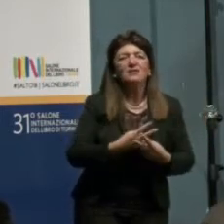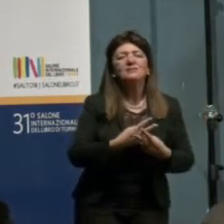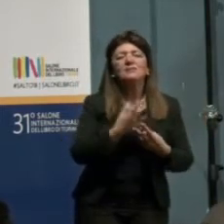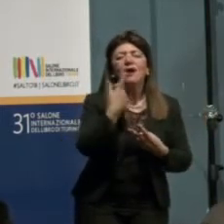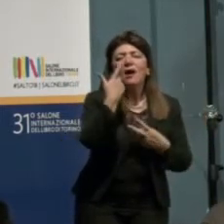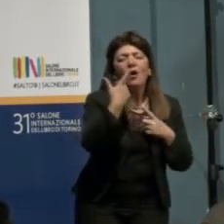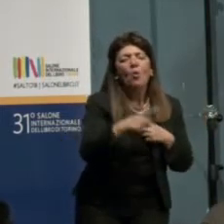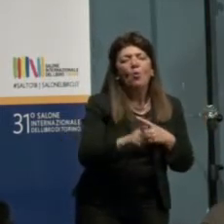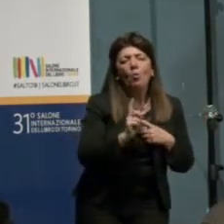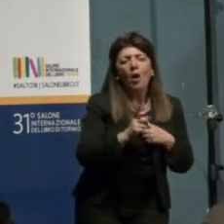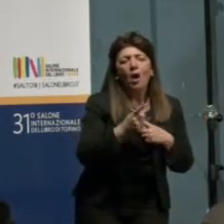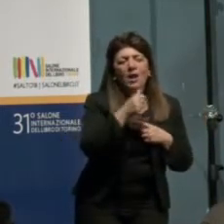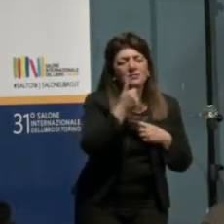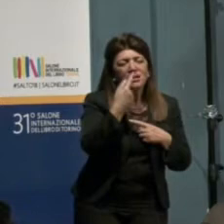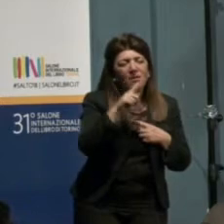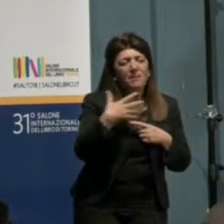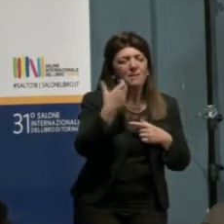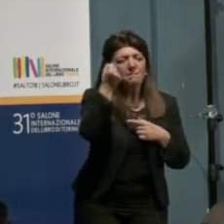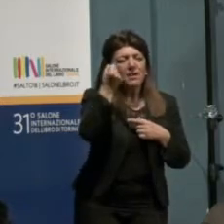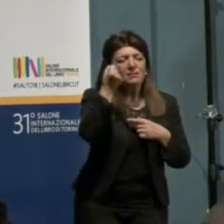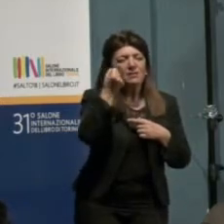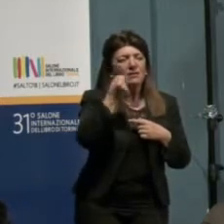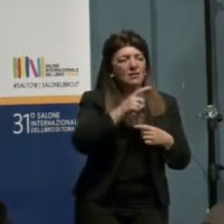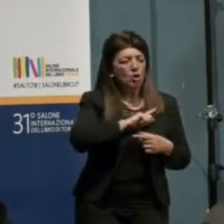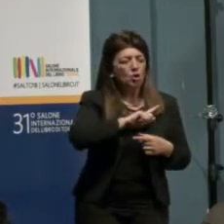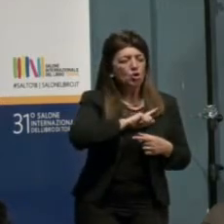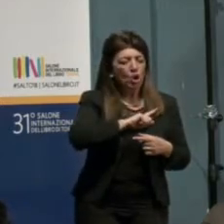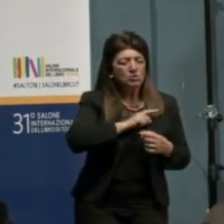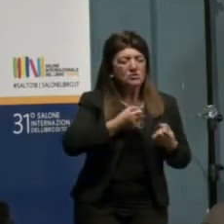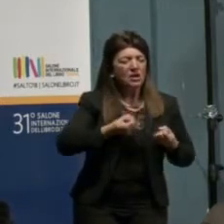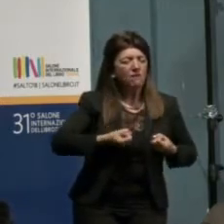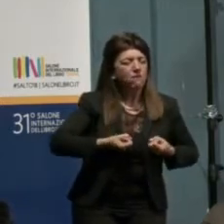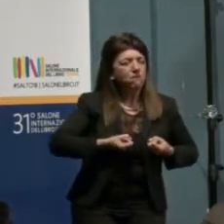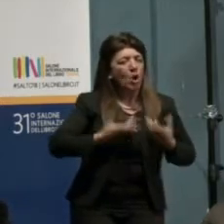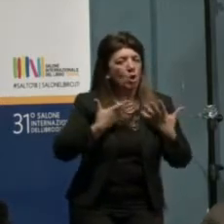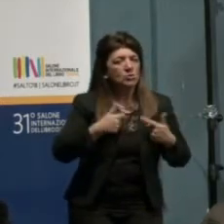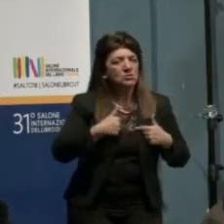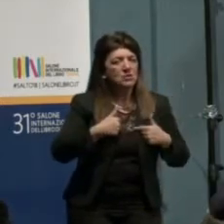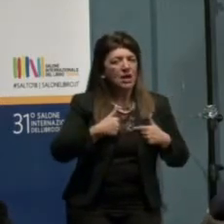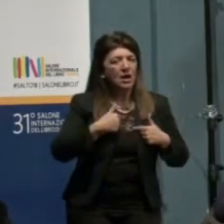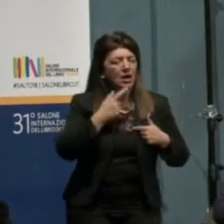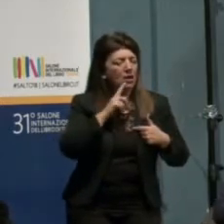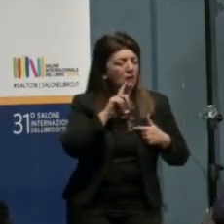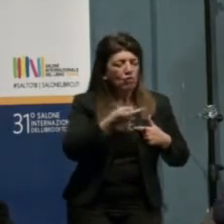vivo facciamo sia la nostra volontà di trovare